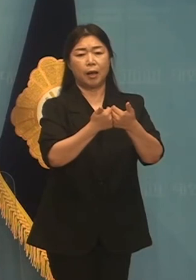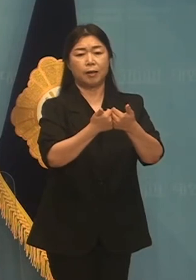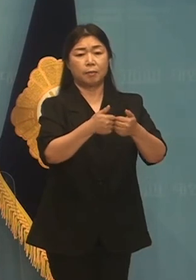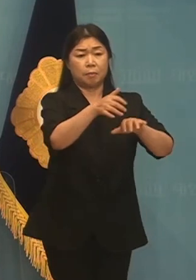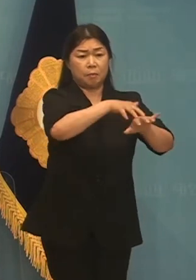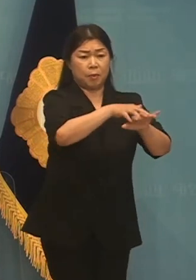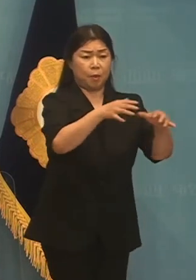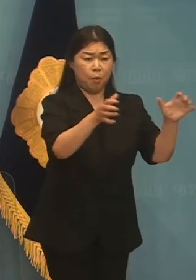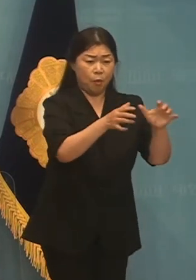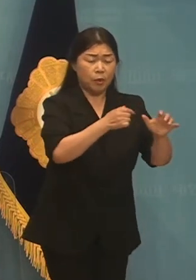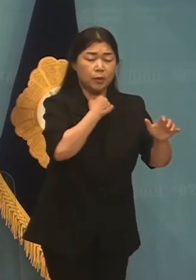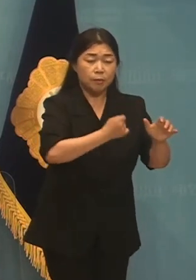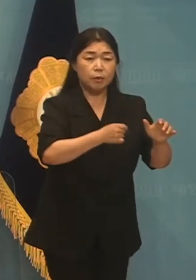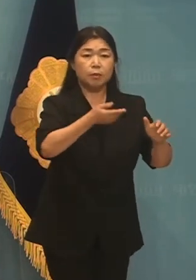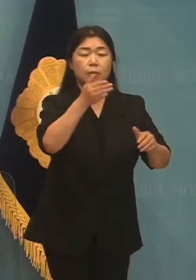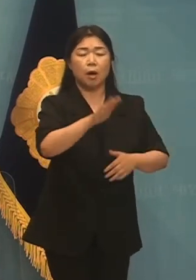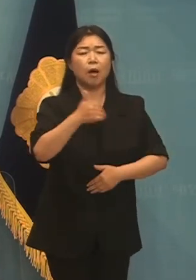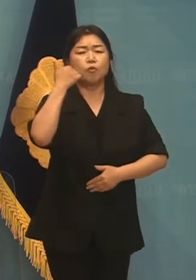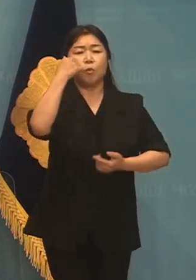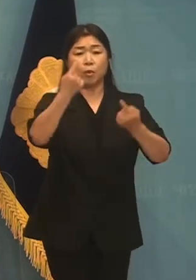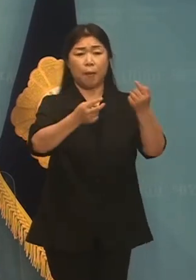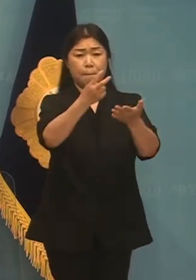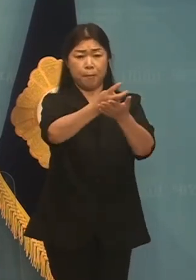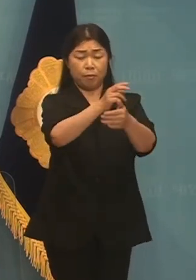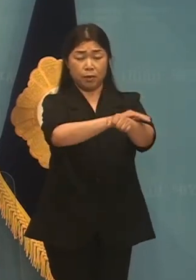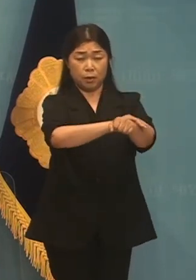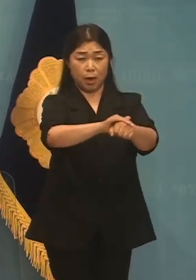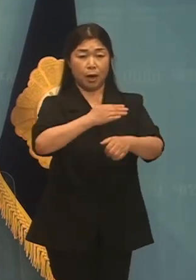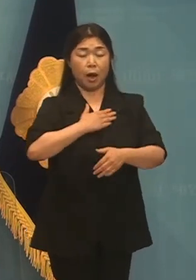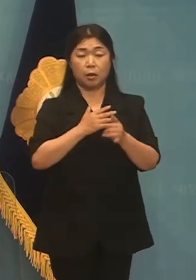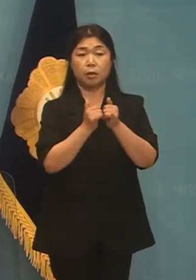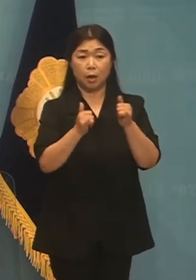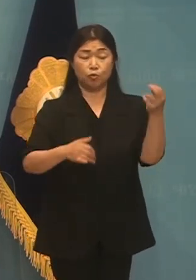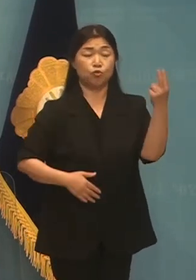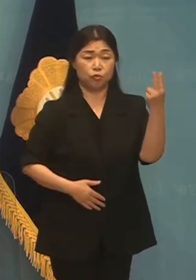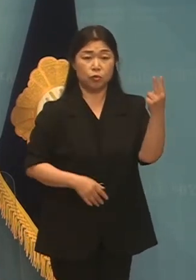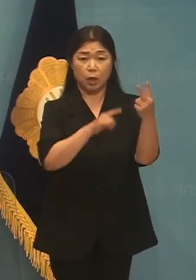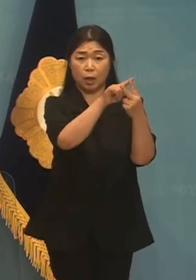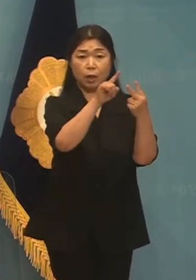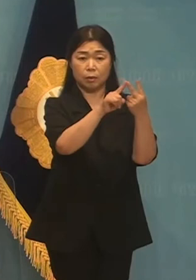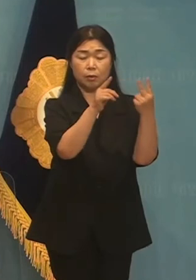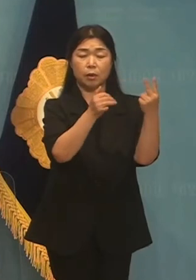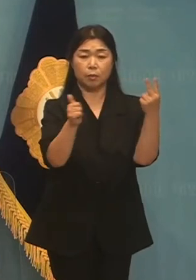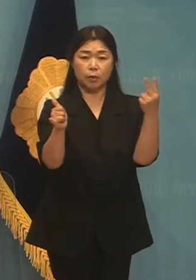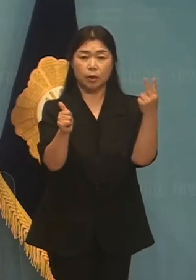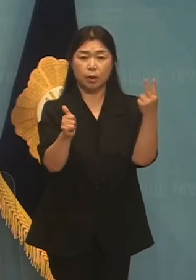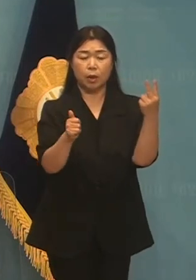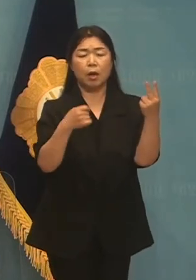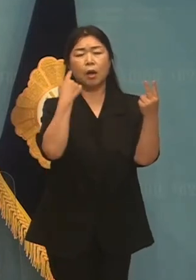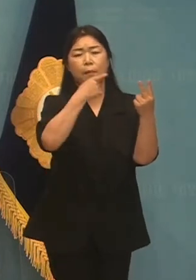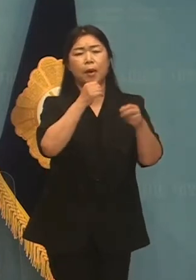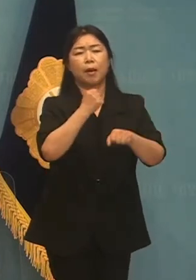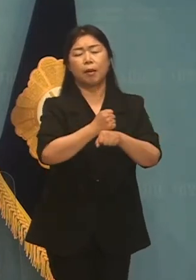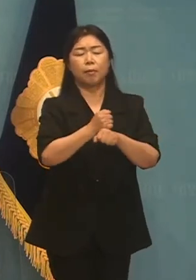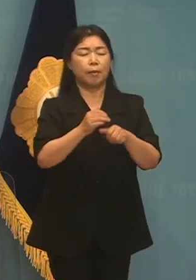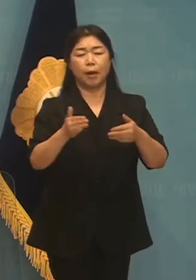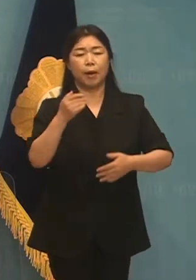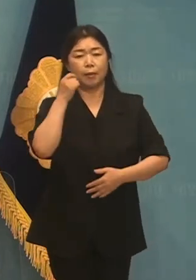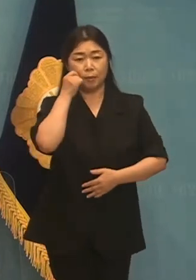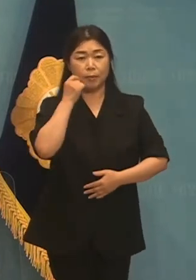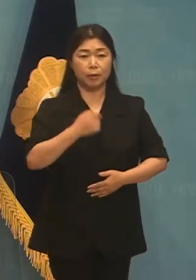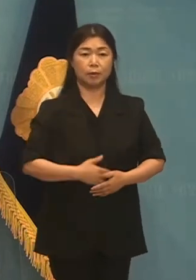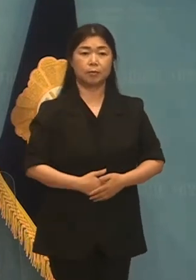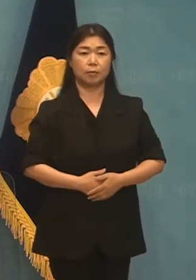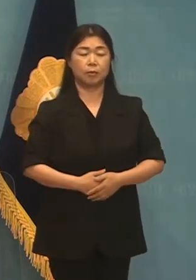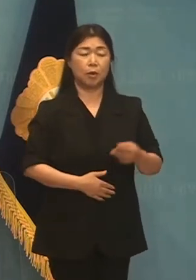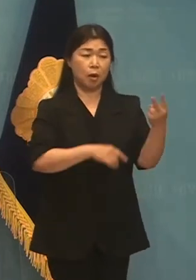급하다고 해도 누구보다 법치를 강조했던 분들이 할 말은 아닌 것 같습니다.